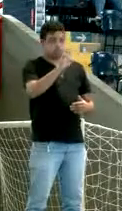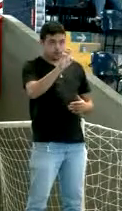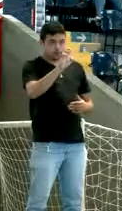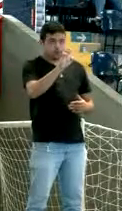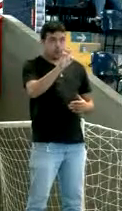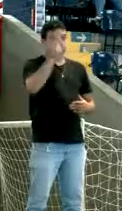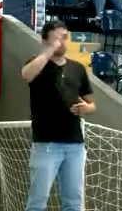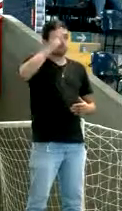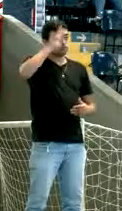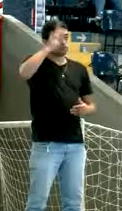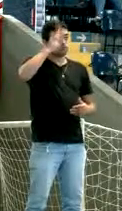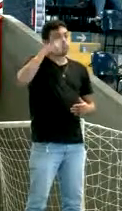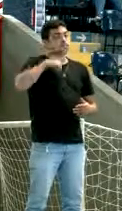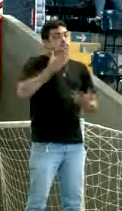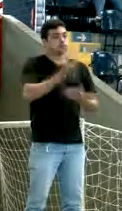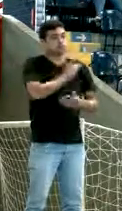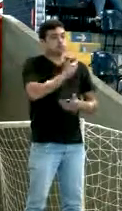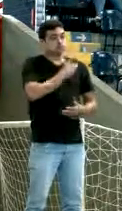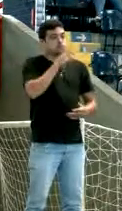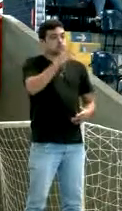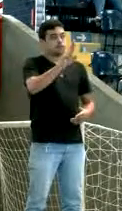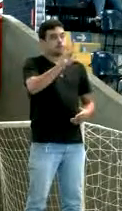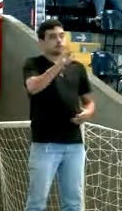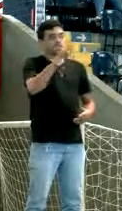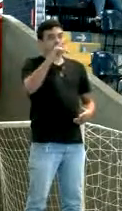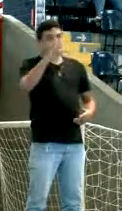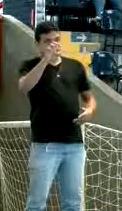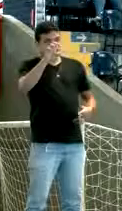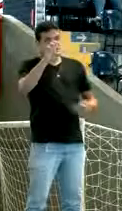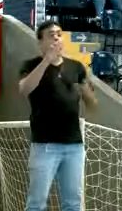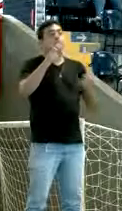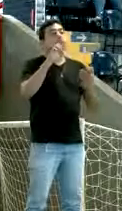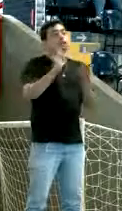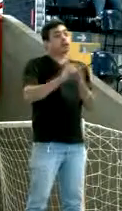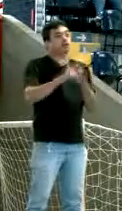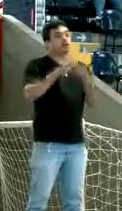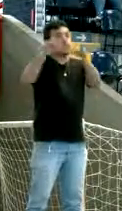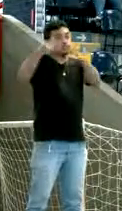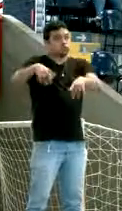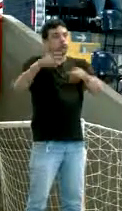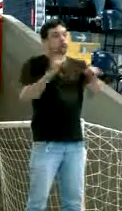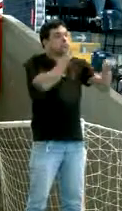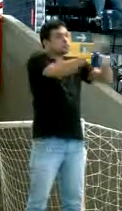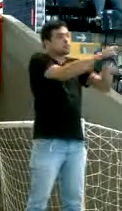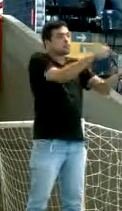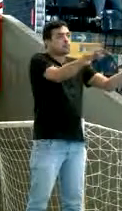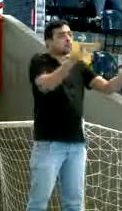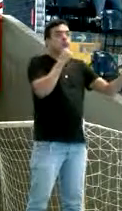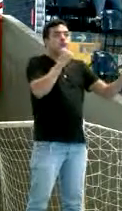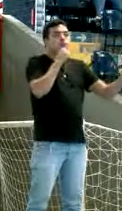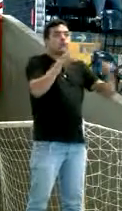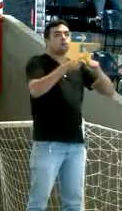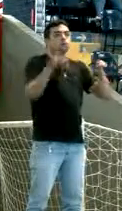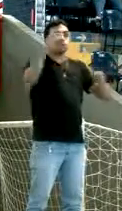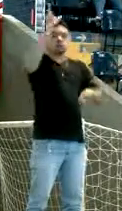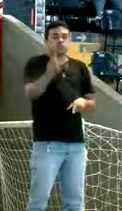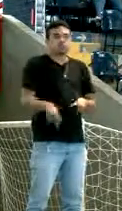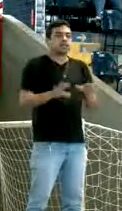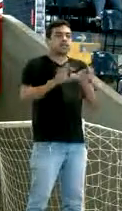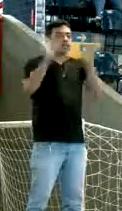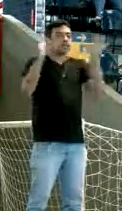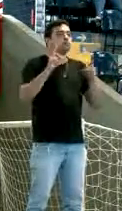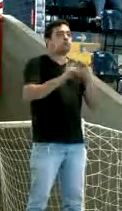Sabe o que é um hippie, né? Eu tenho um amigo que é hippie. Deixou de ser hippie, mas até hoje não consegue trabalhar. Não se firma no emprego. Ele tem um estilo muito livre.